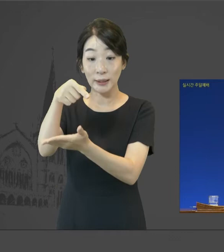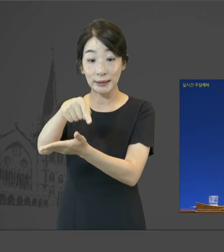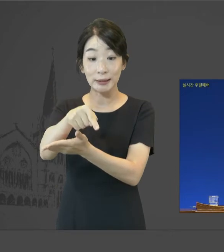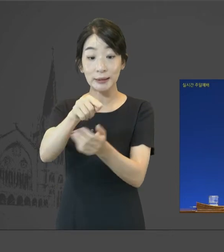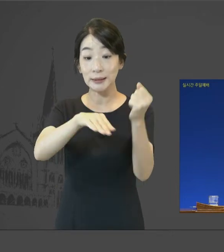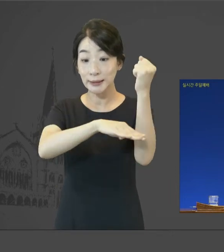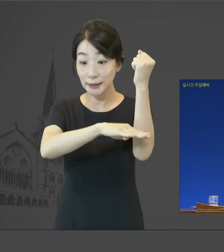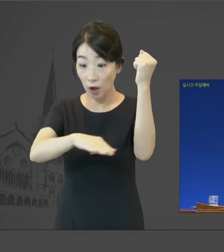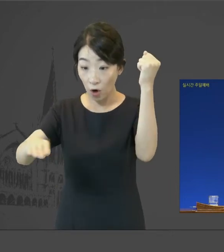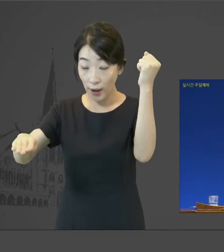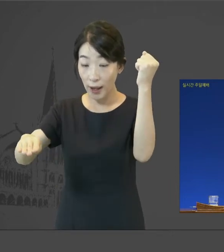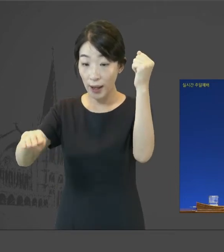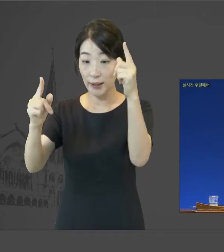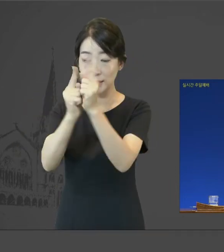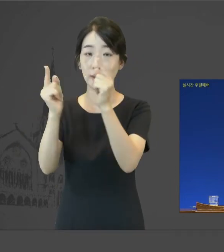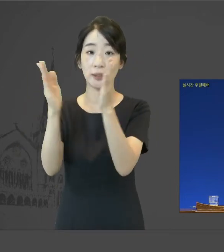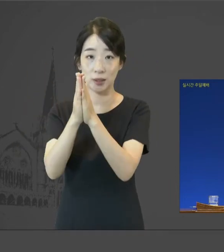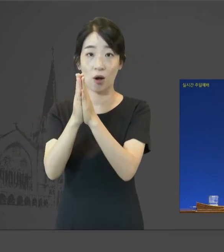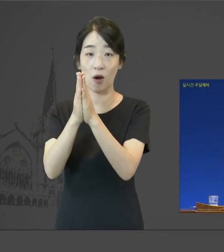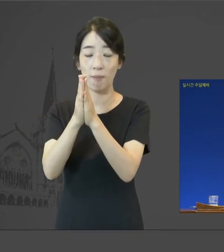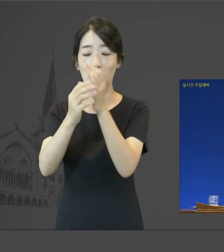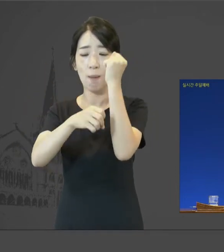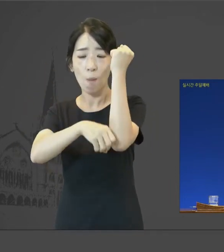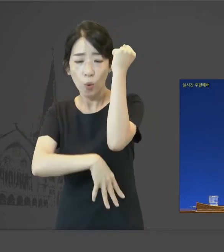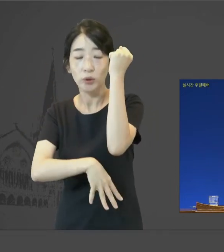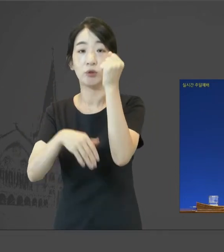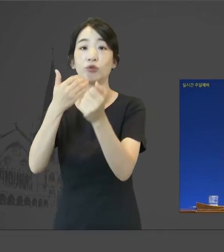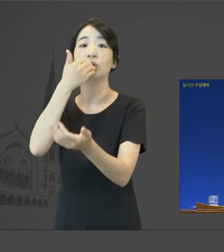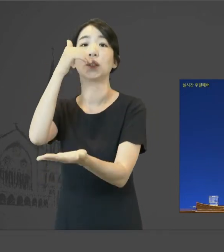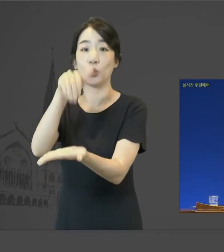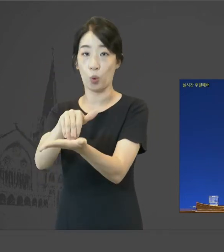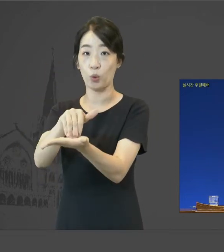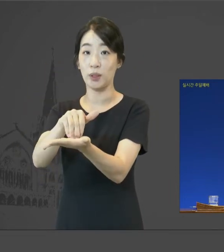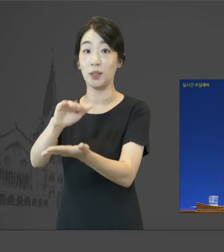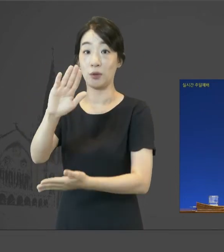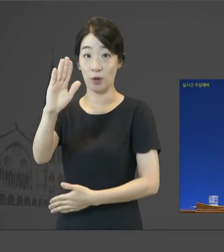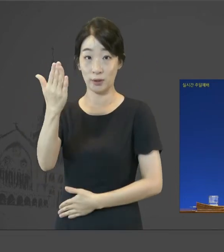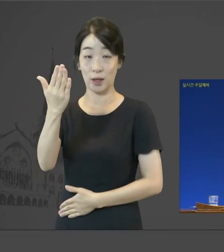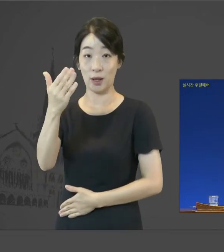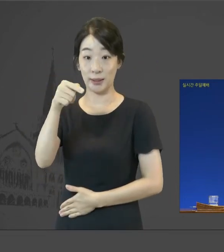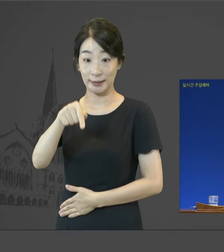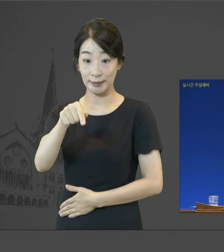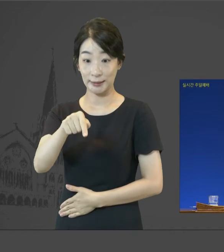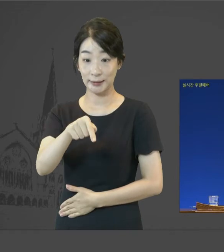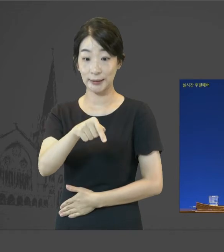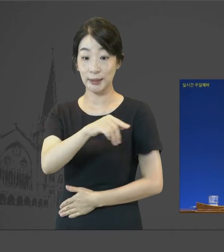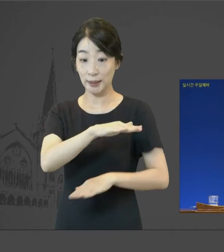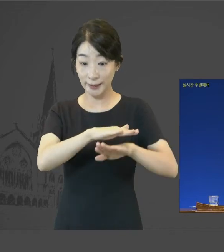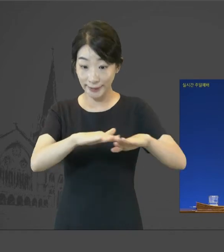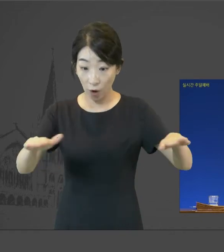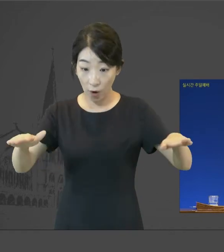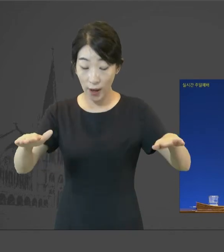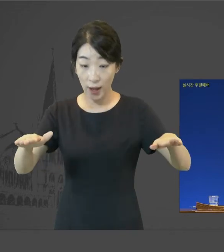터에 친히 모퉁이 돌이 되셨느니라. 그 터에 모퉁이 돌이 되셨다는